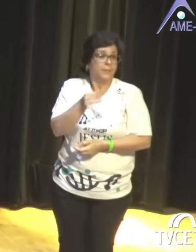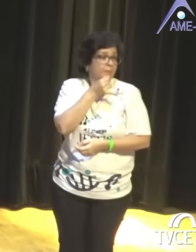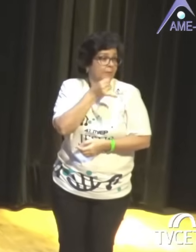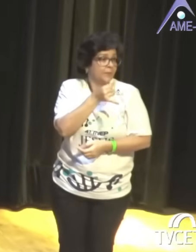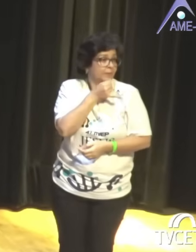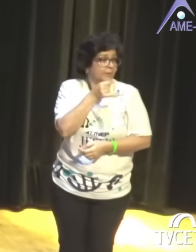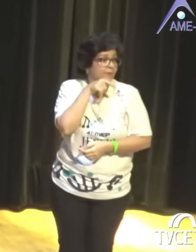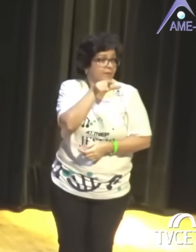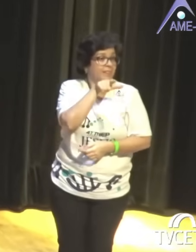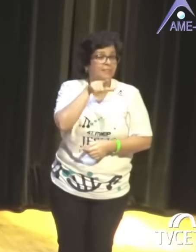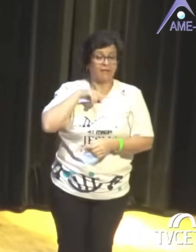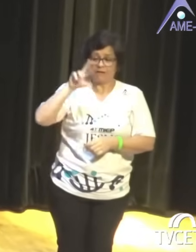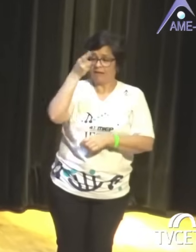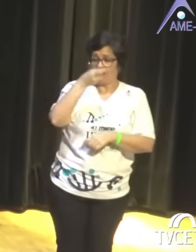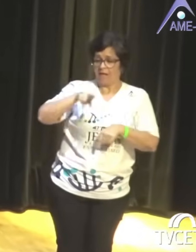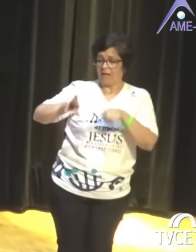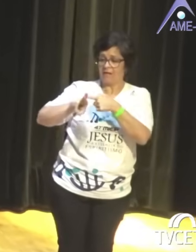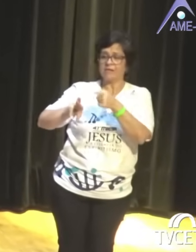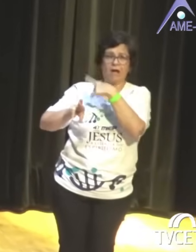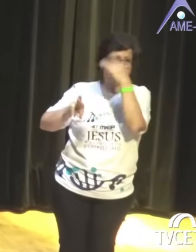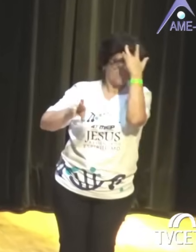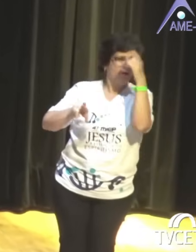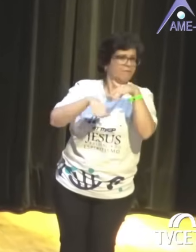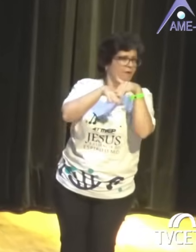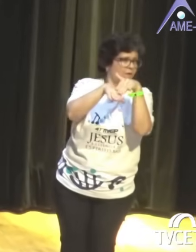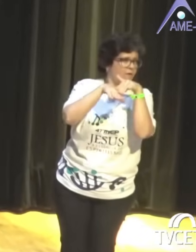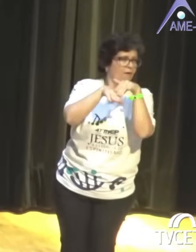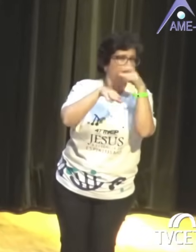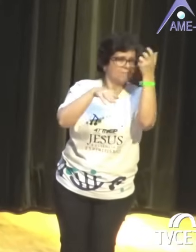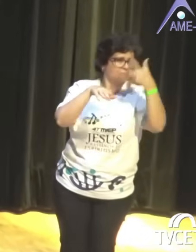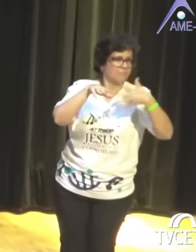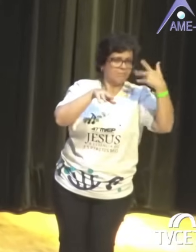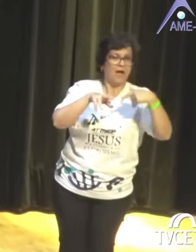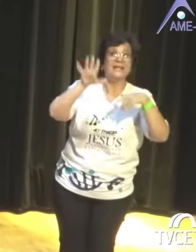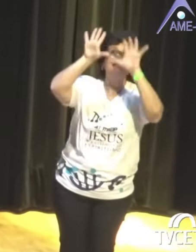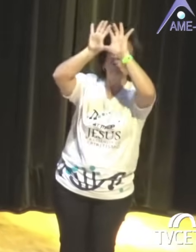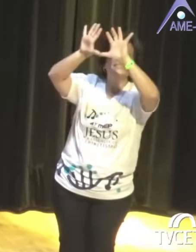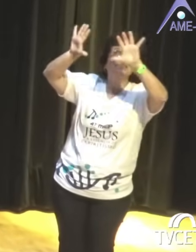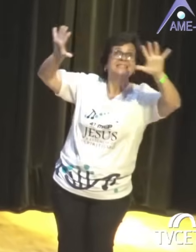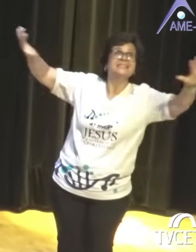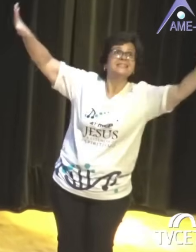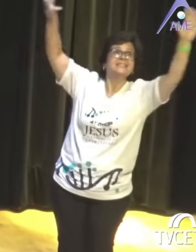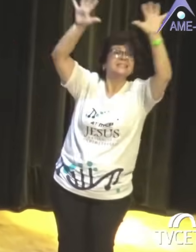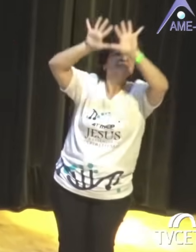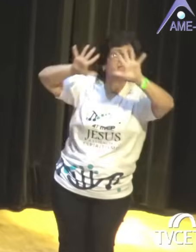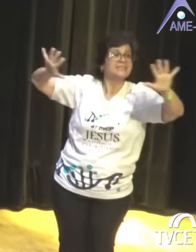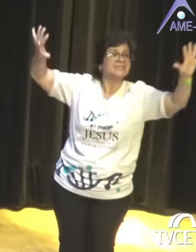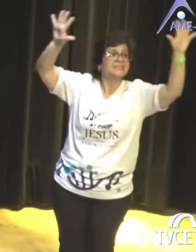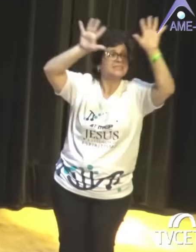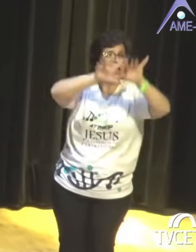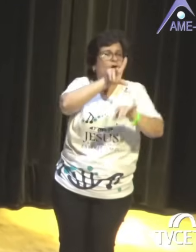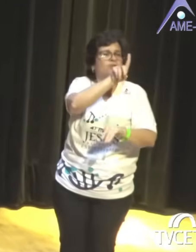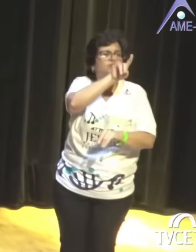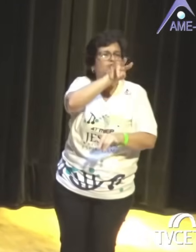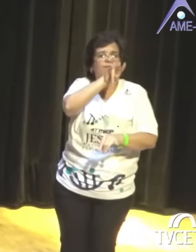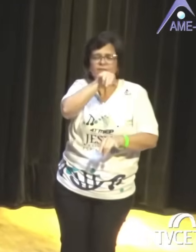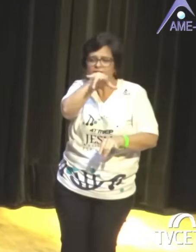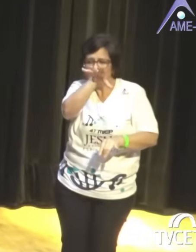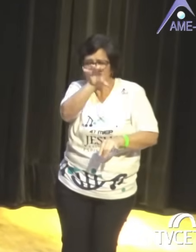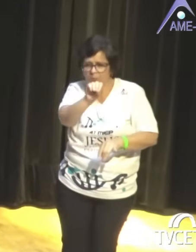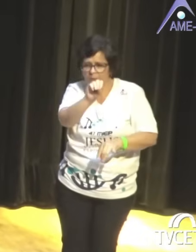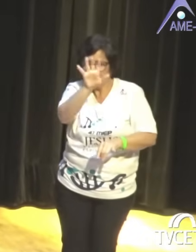em algumas tradições religiosas nós vamos abordar isso amanhã o céu esse espaço Divino é um local em